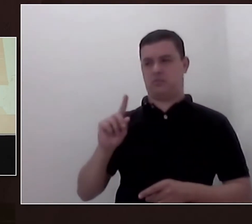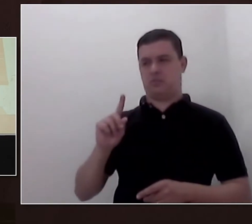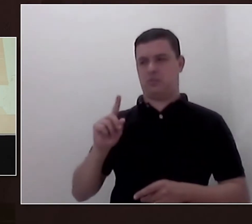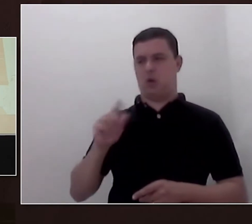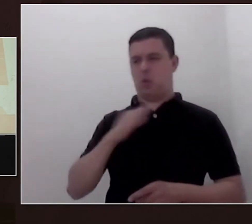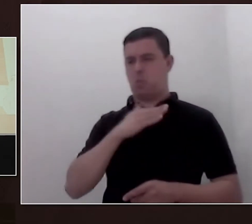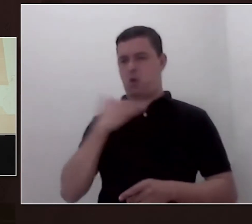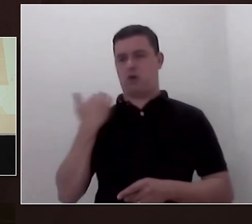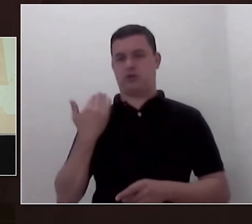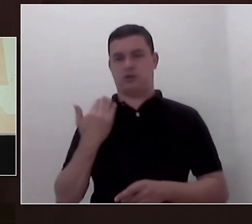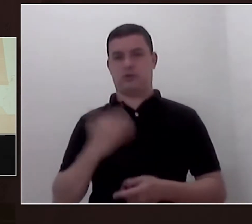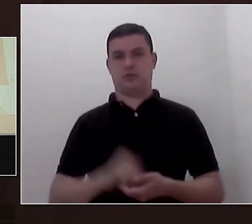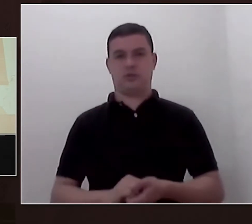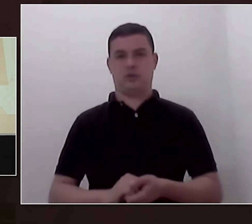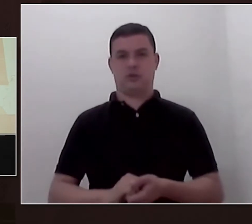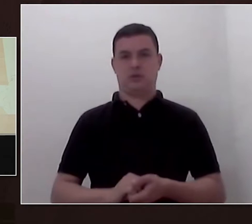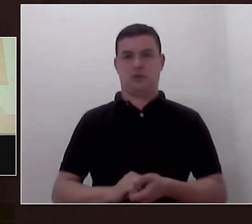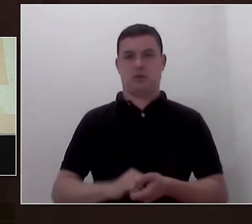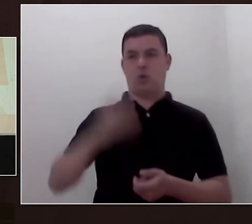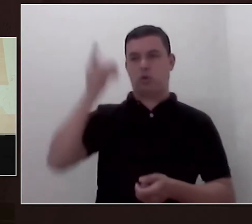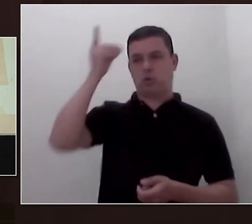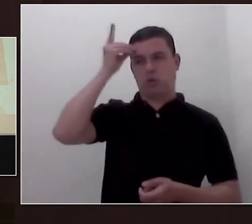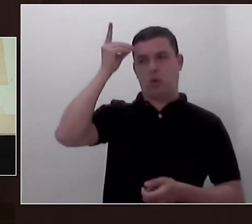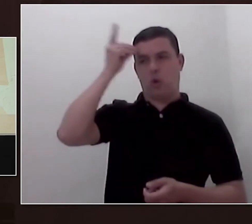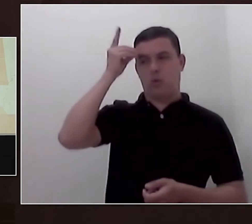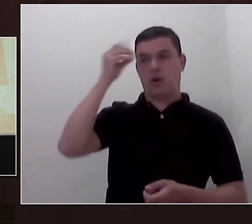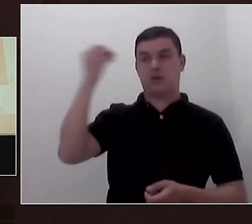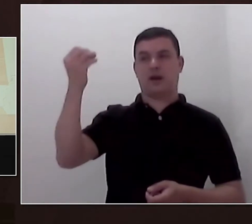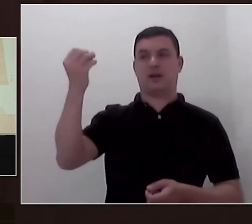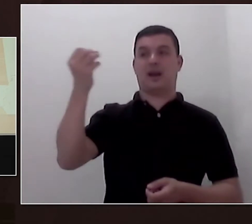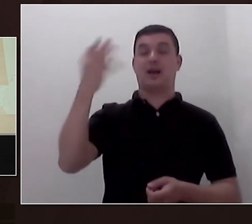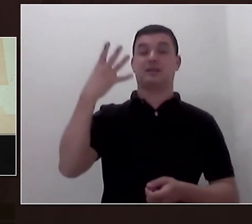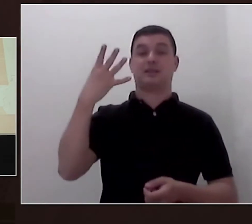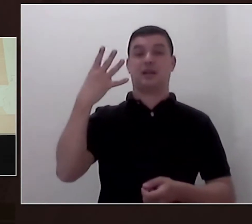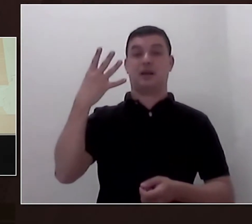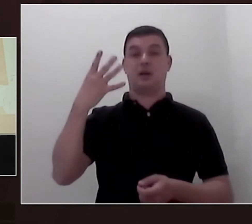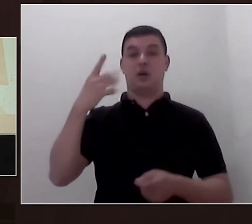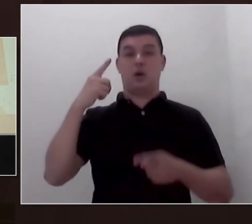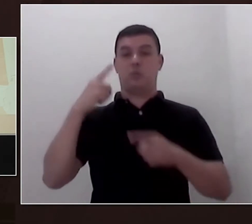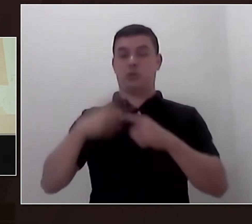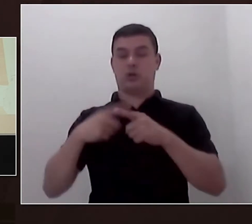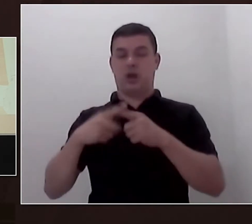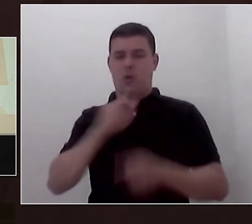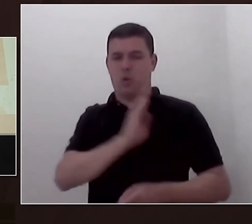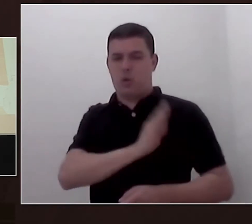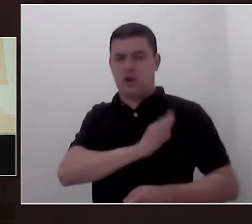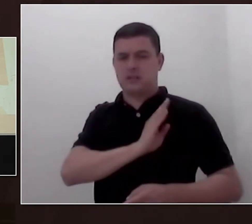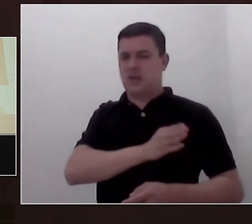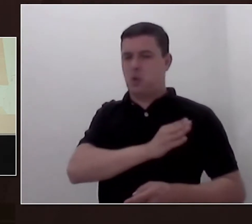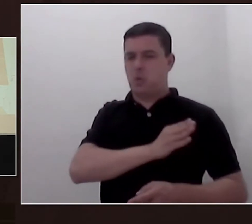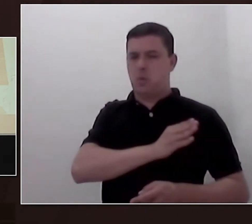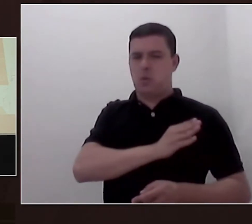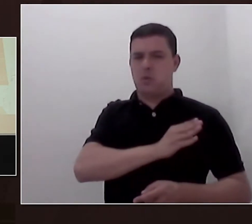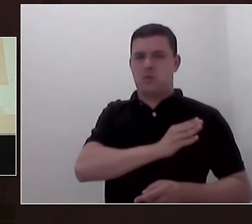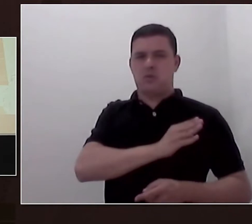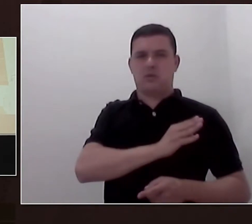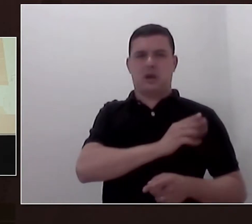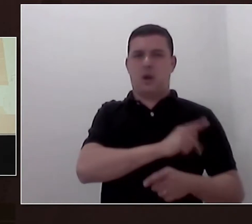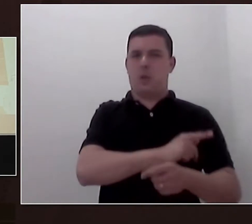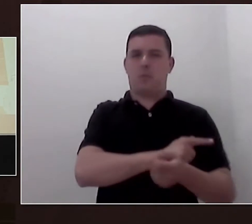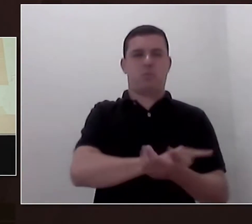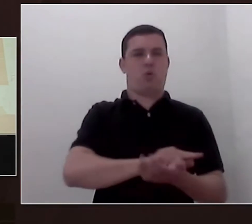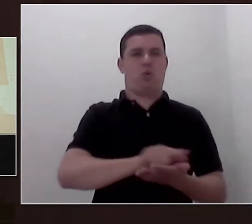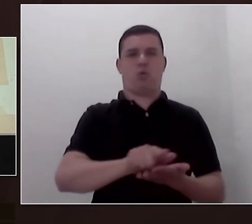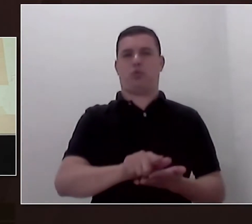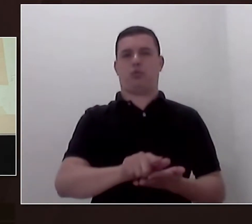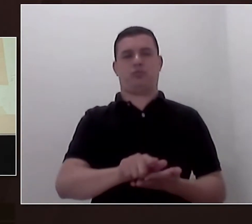tens parte nem sorte nesse ministério, porque o teu coração não é reto diante de Deus.